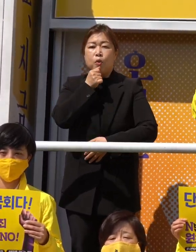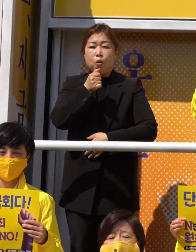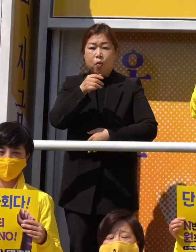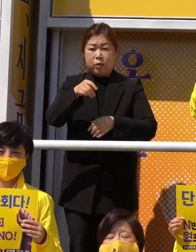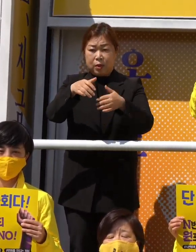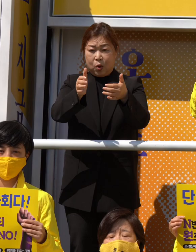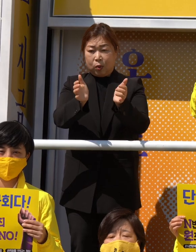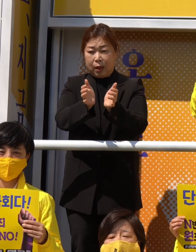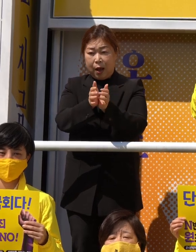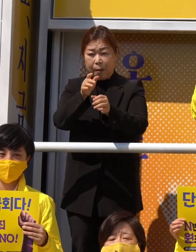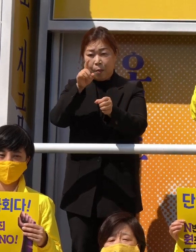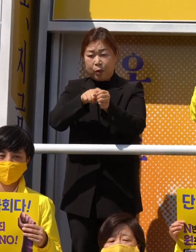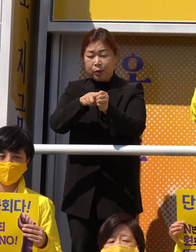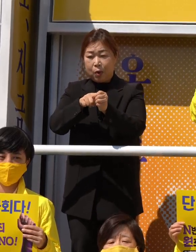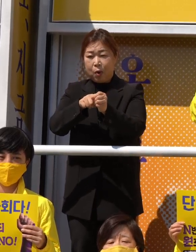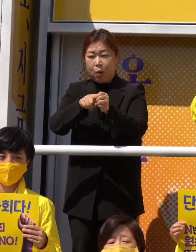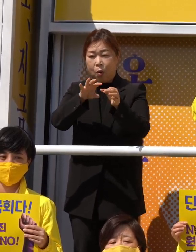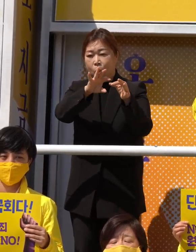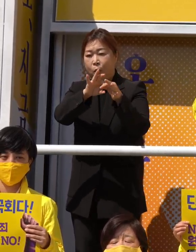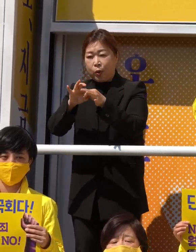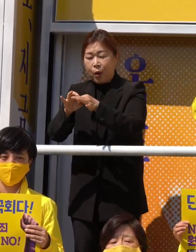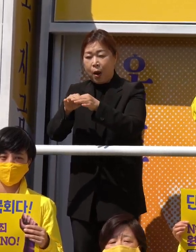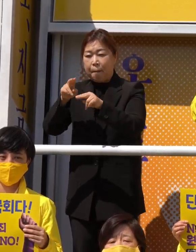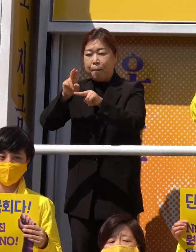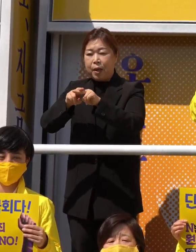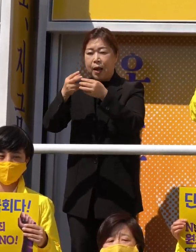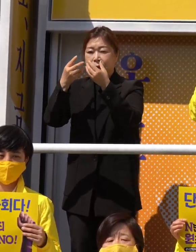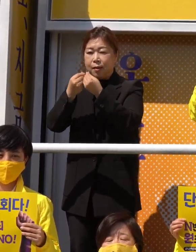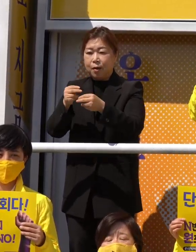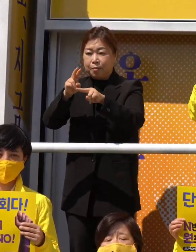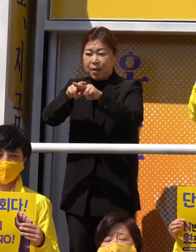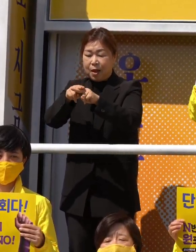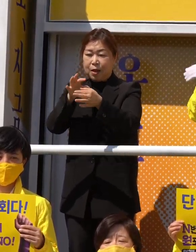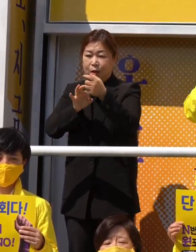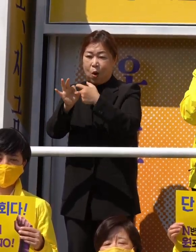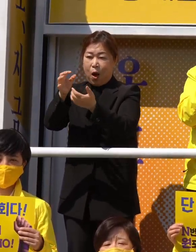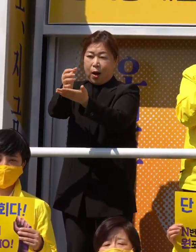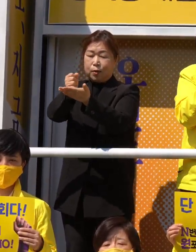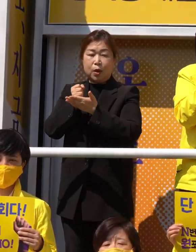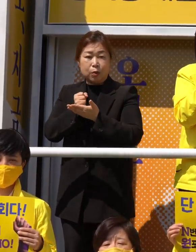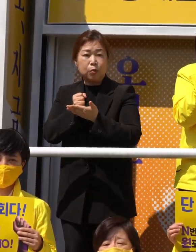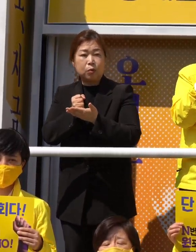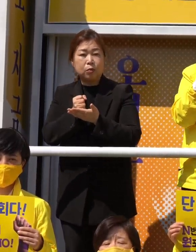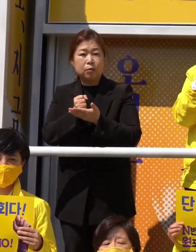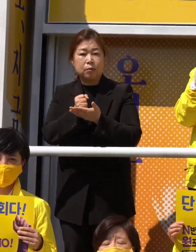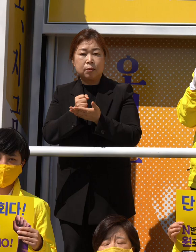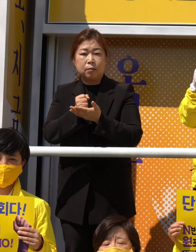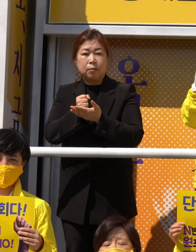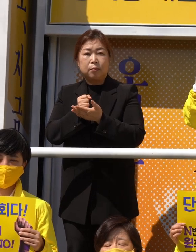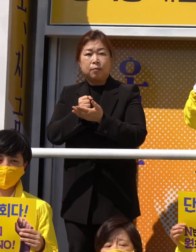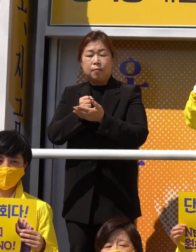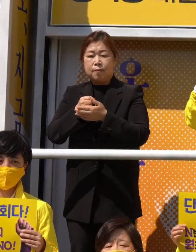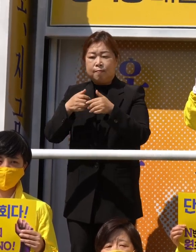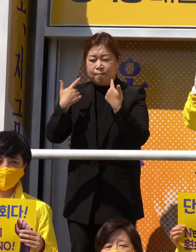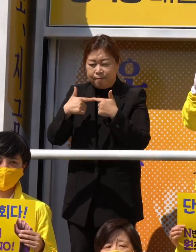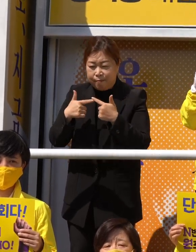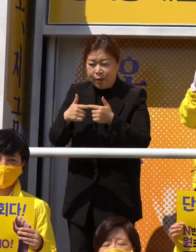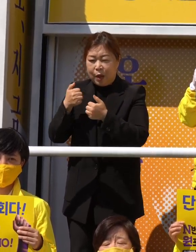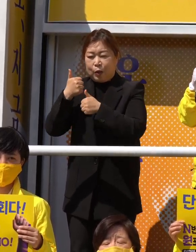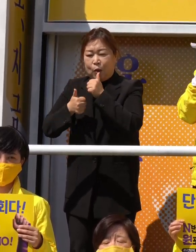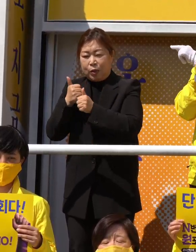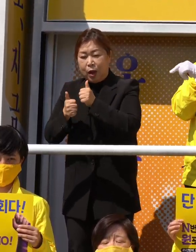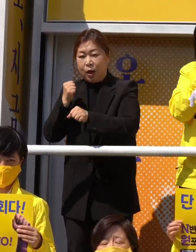정당용 연동형 비례의석 한 석이라도 더 차지하려고 비례위상 정당